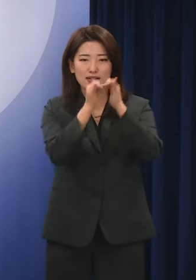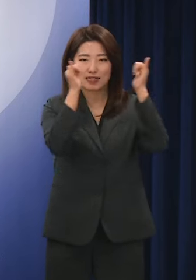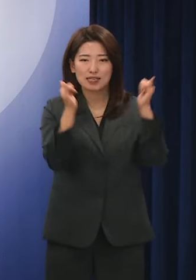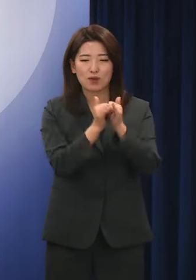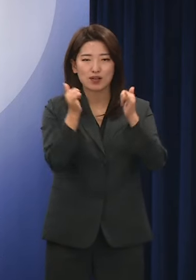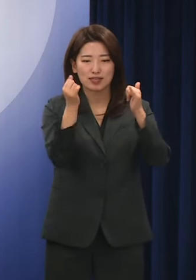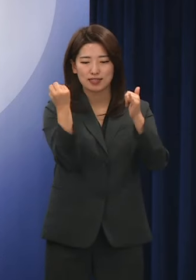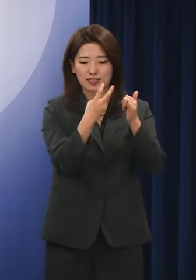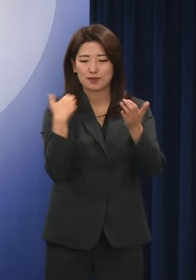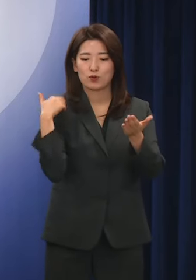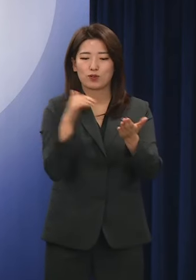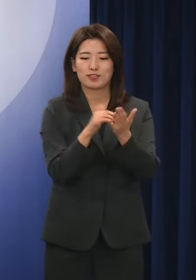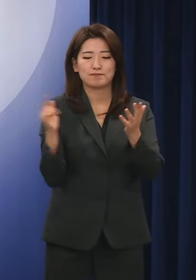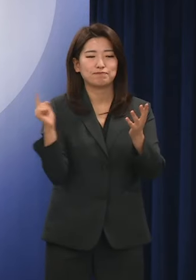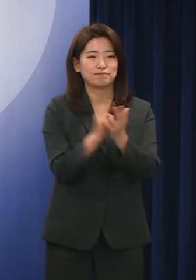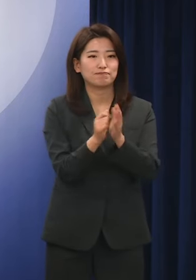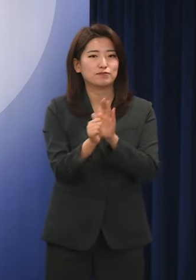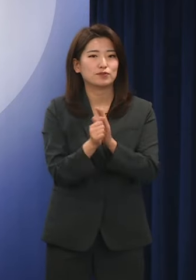도모하고자 합니다.